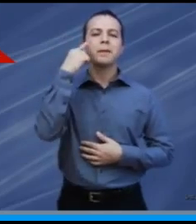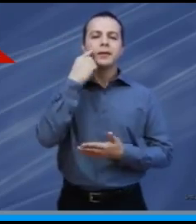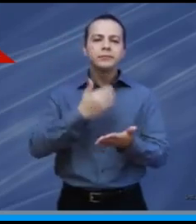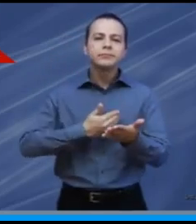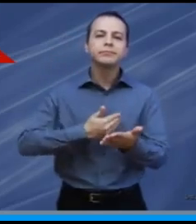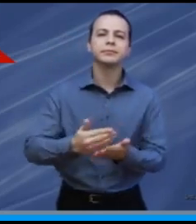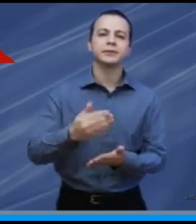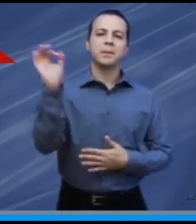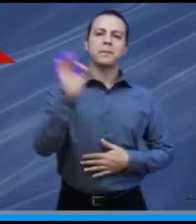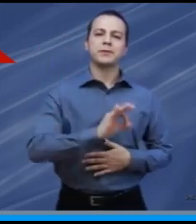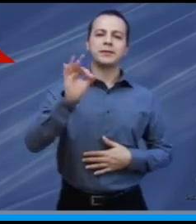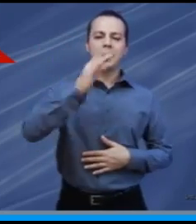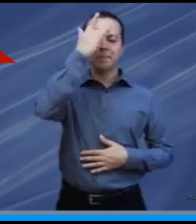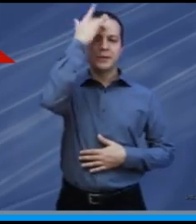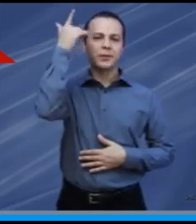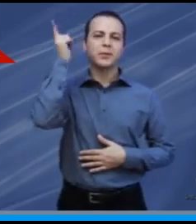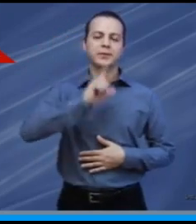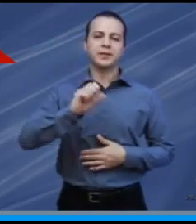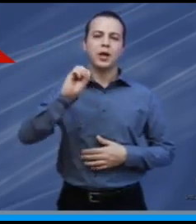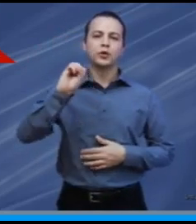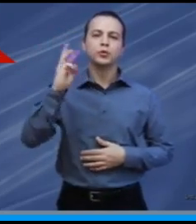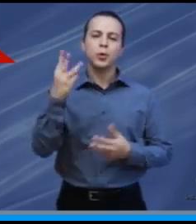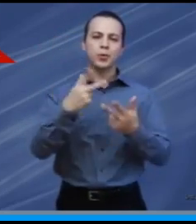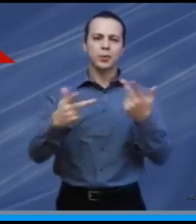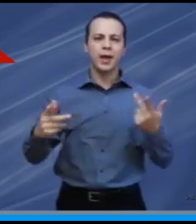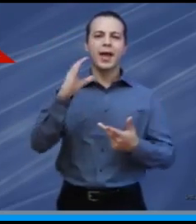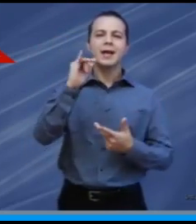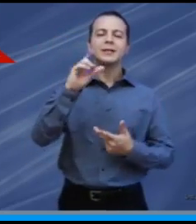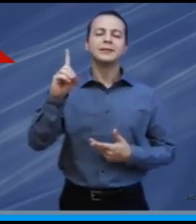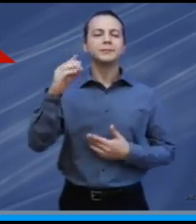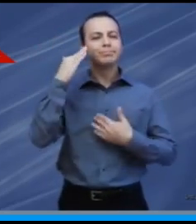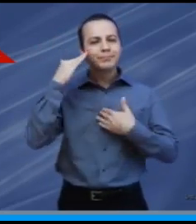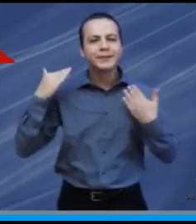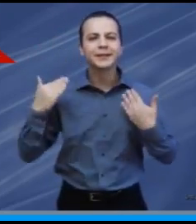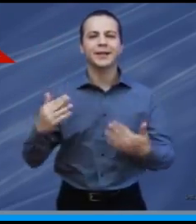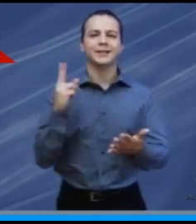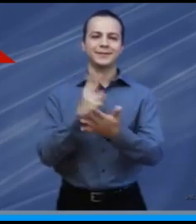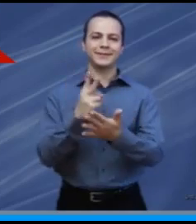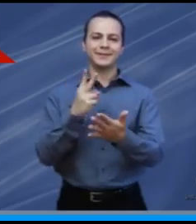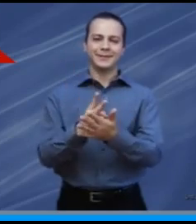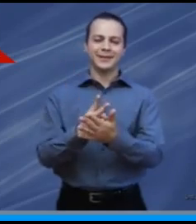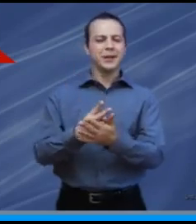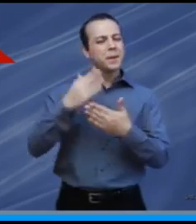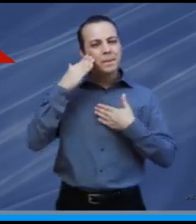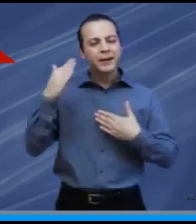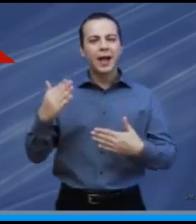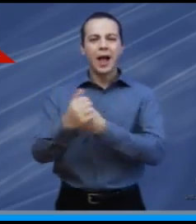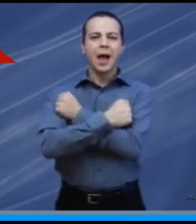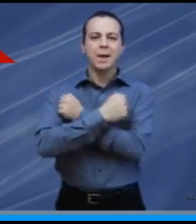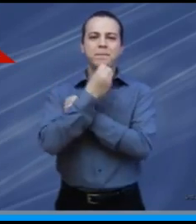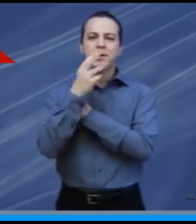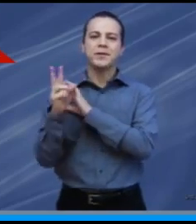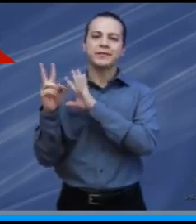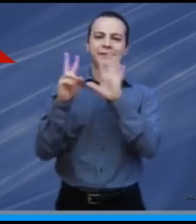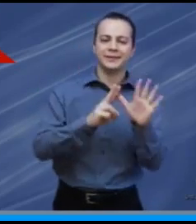numa porcentagem enorme de pessoas que tentam ir nesses shows. Círio Torquato, obrigado pela sua gentileza. Isso, meu caro. Um abraço e boa semana